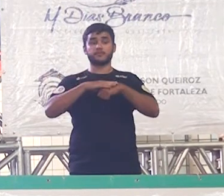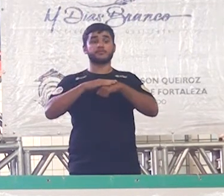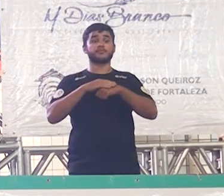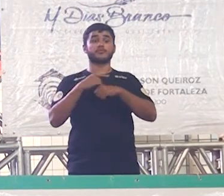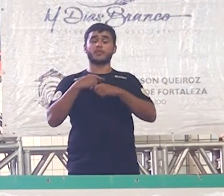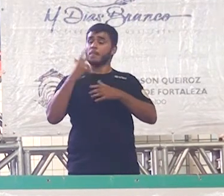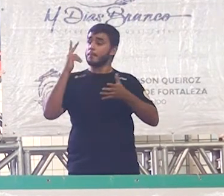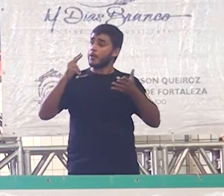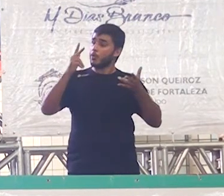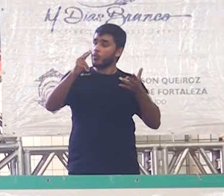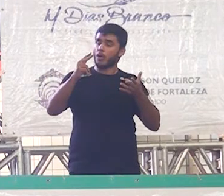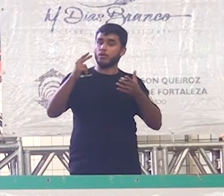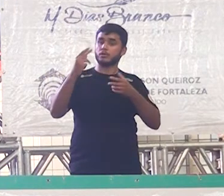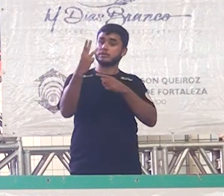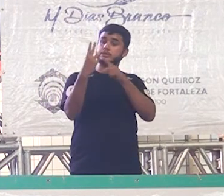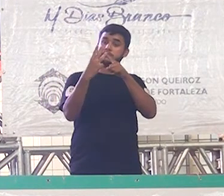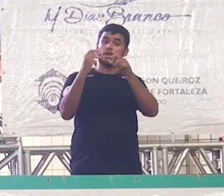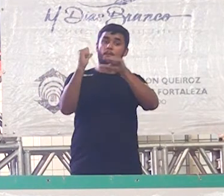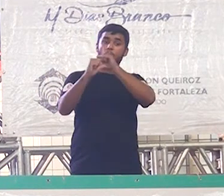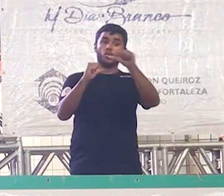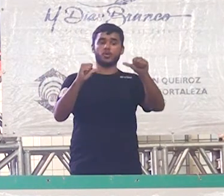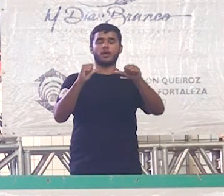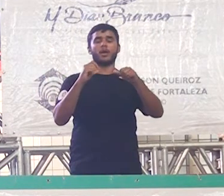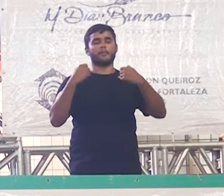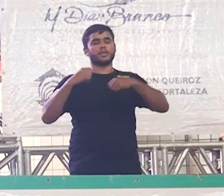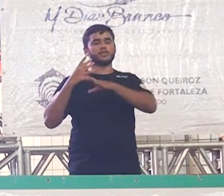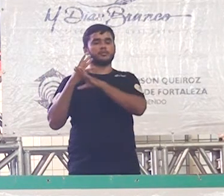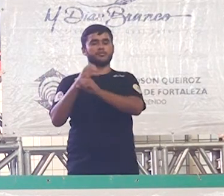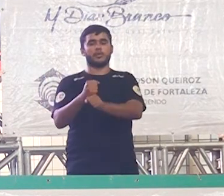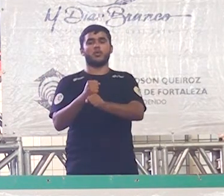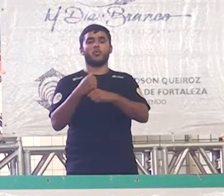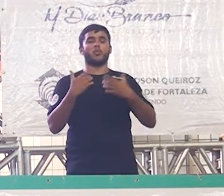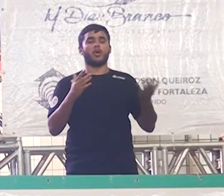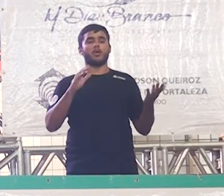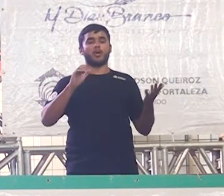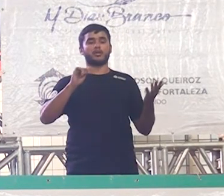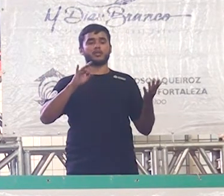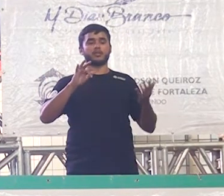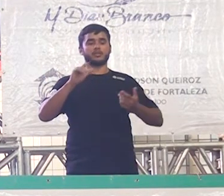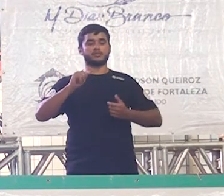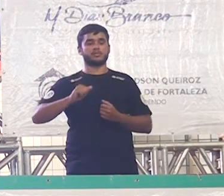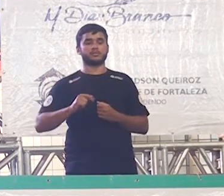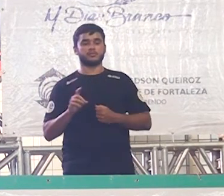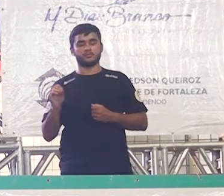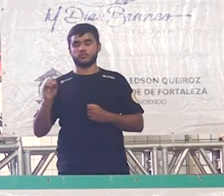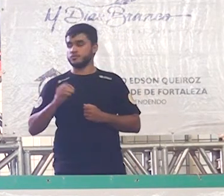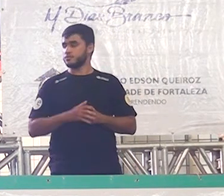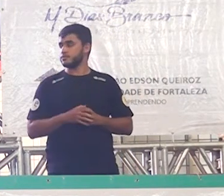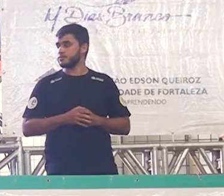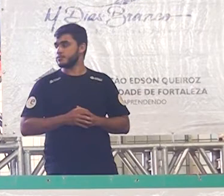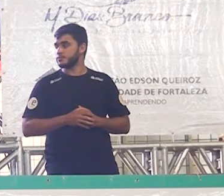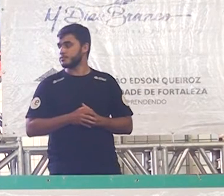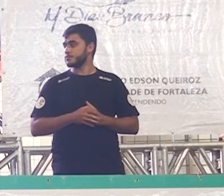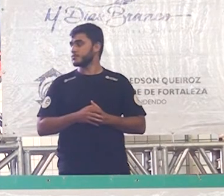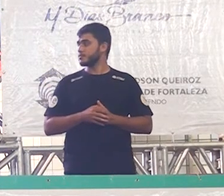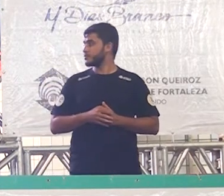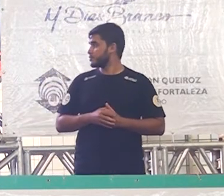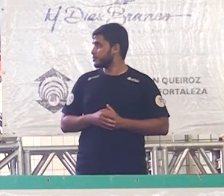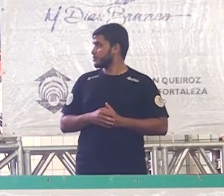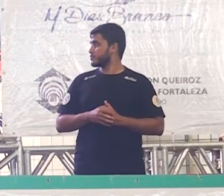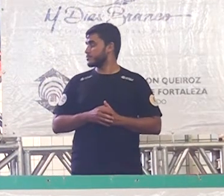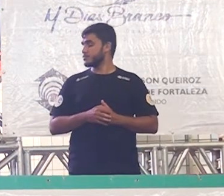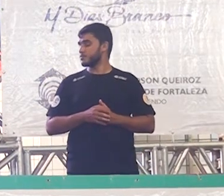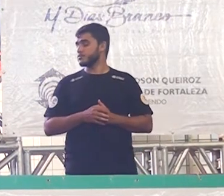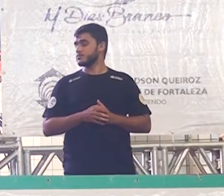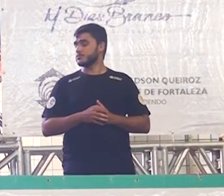tem vários veículos com diversas velocidades. Então, eu vou tratar isso aí como sendo a média geral que eu tenho. Beleza? Vamos tentar aqui agora a